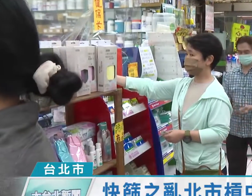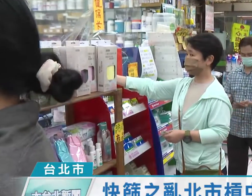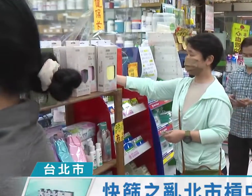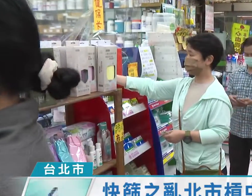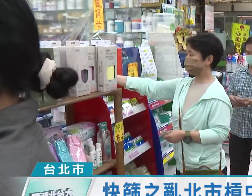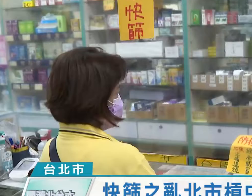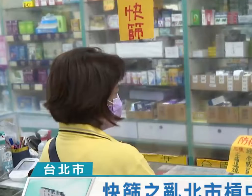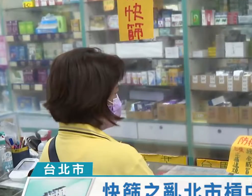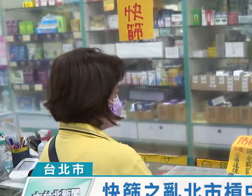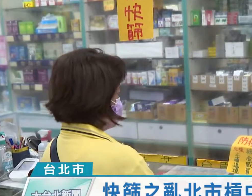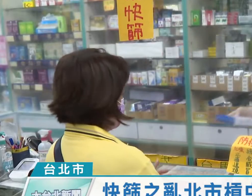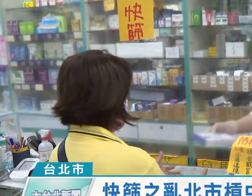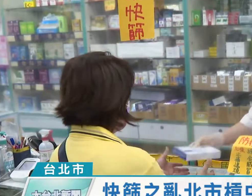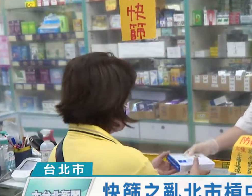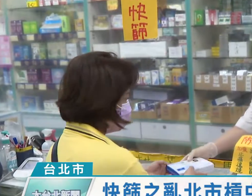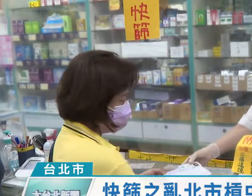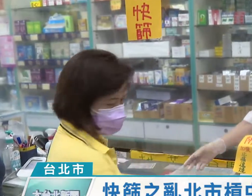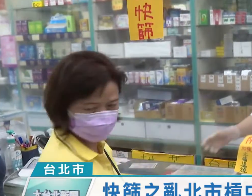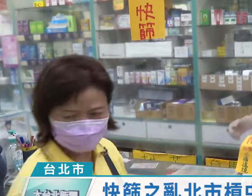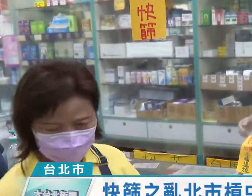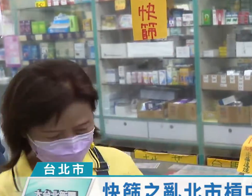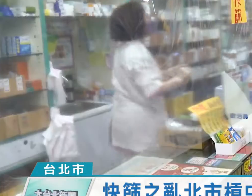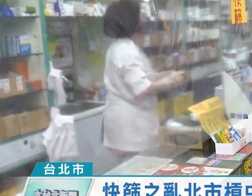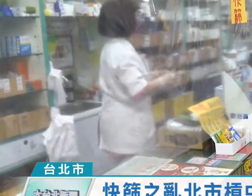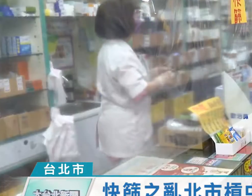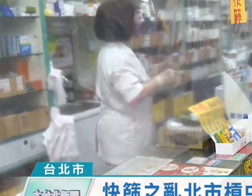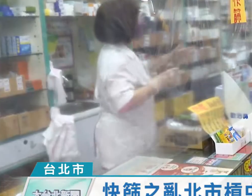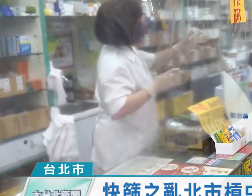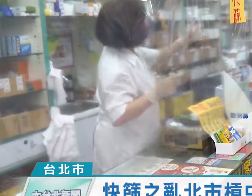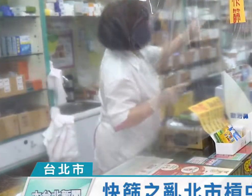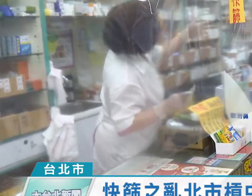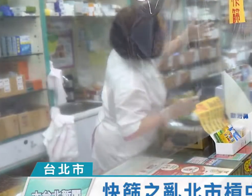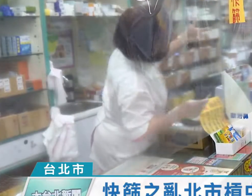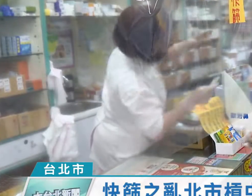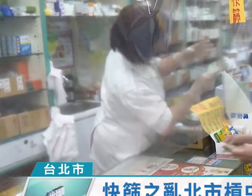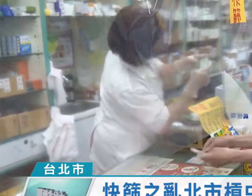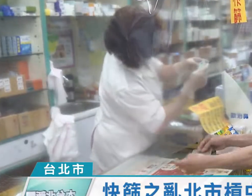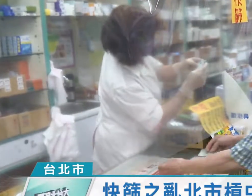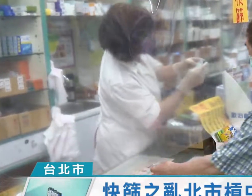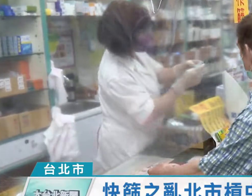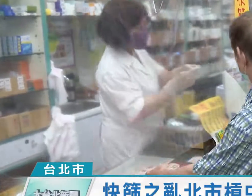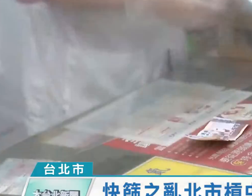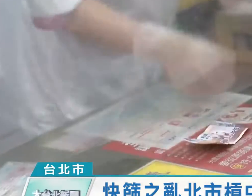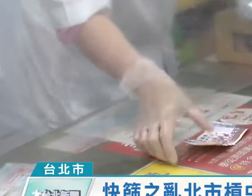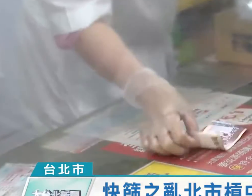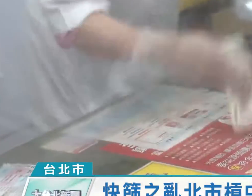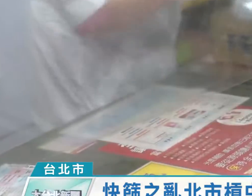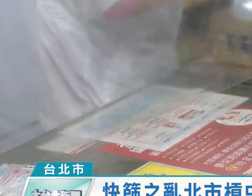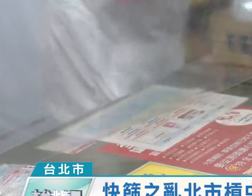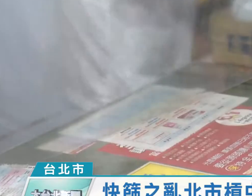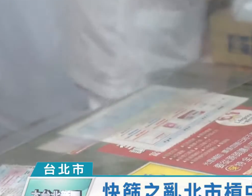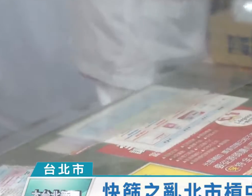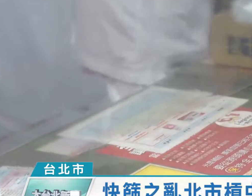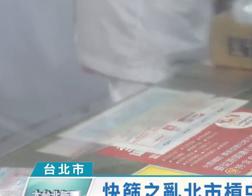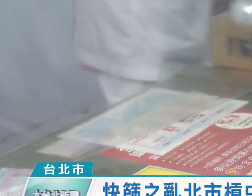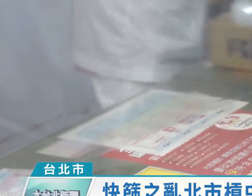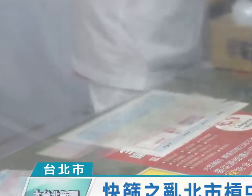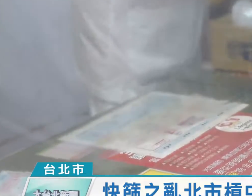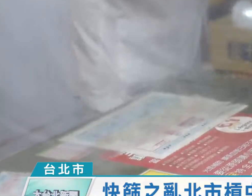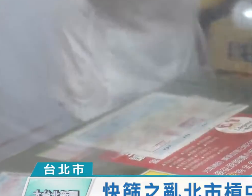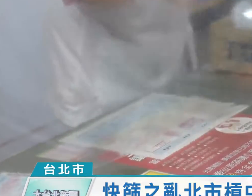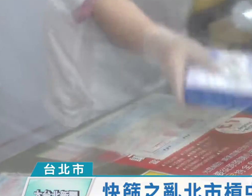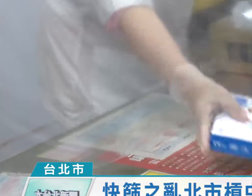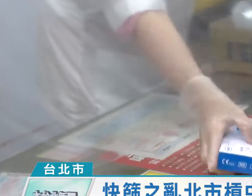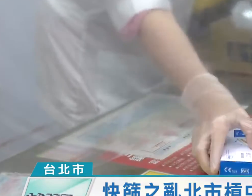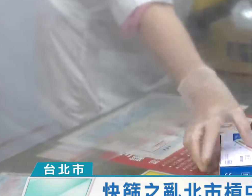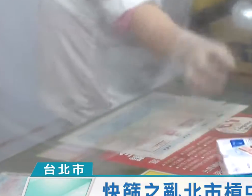12万剂，中央给73万剂，数量不会不够。对此，副市长黄珊珊说，公费快筛不等于药局实名制快